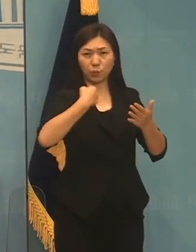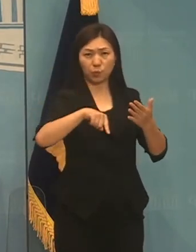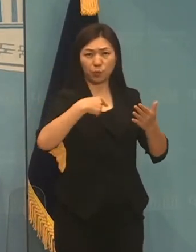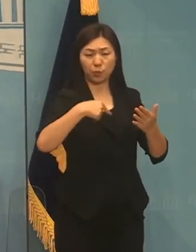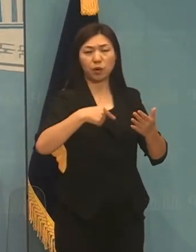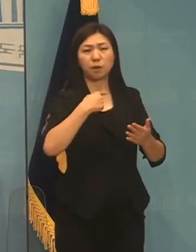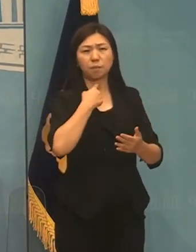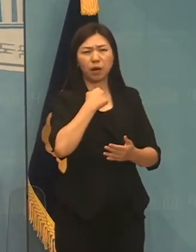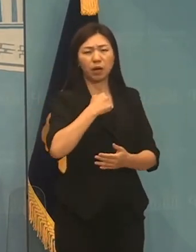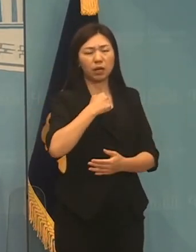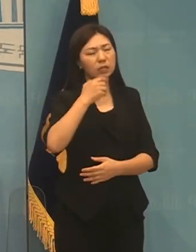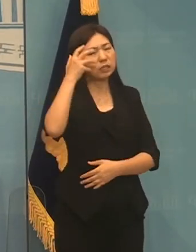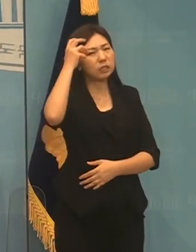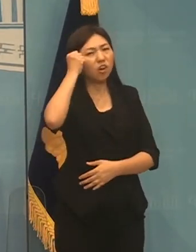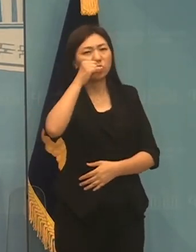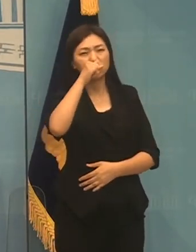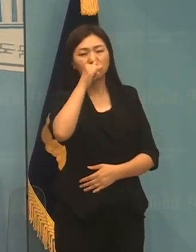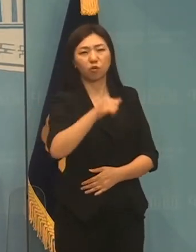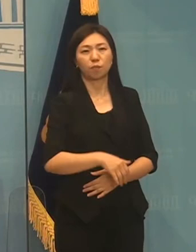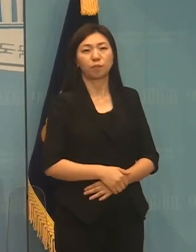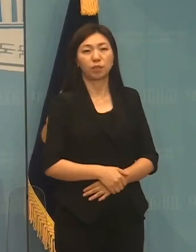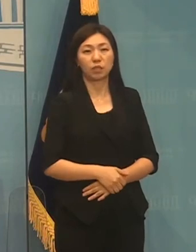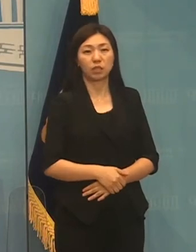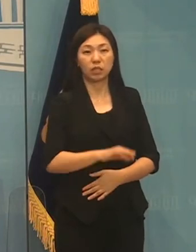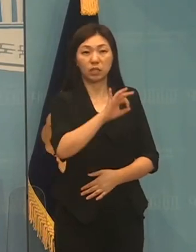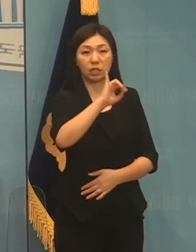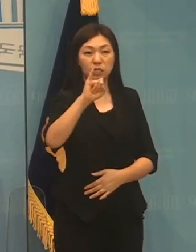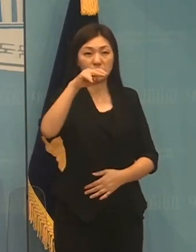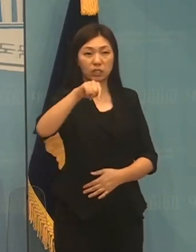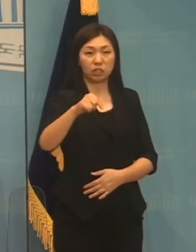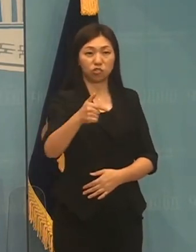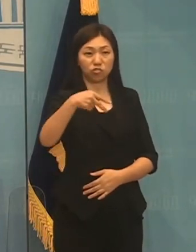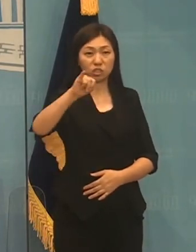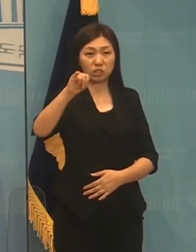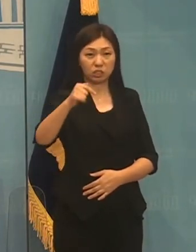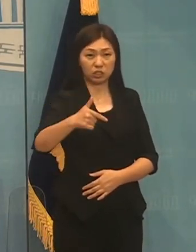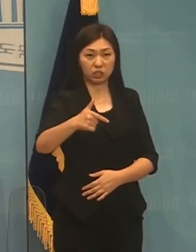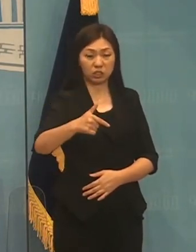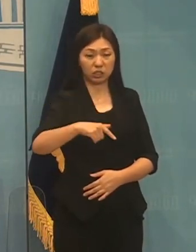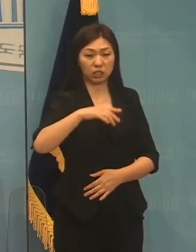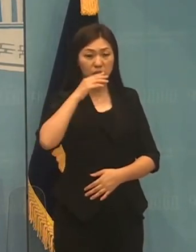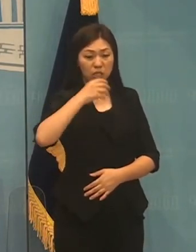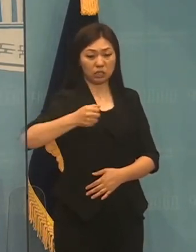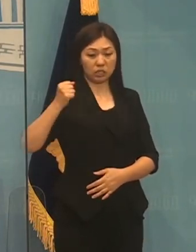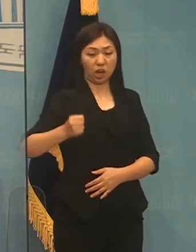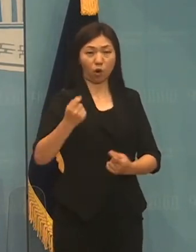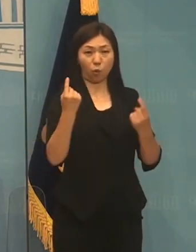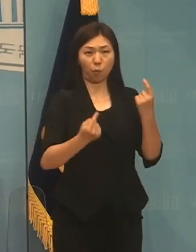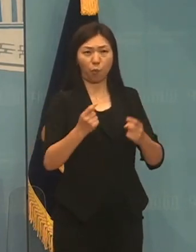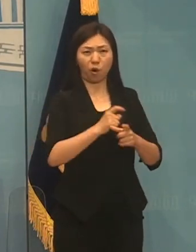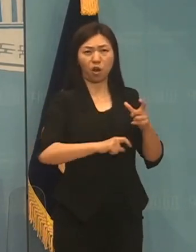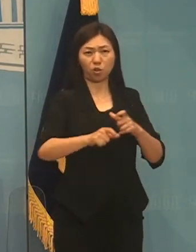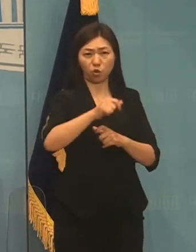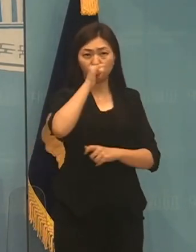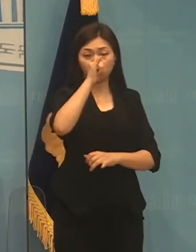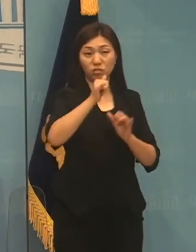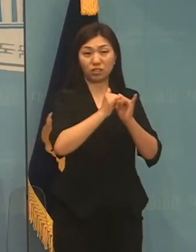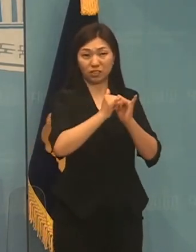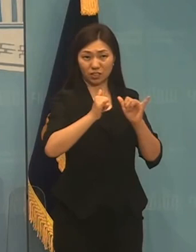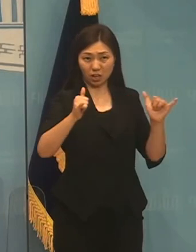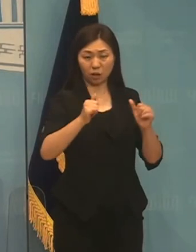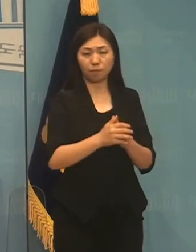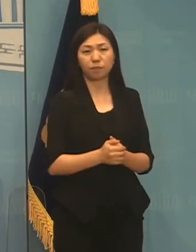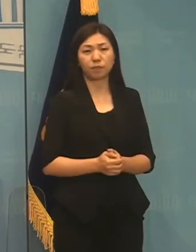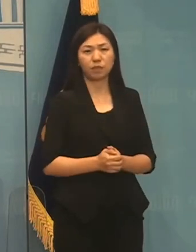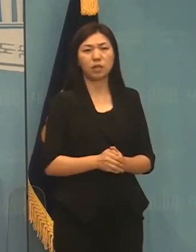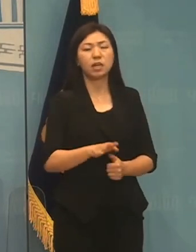편지가 기억납니다. 이순신 제독보다 더 훌륭한 지휘관 작은 부인